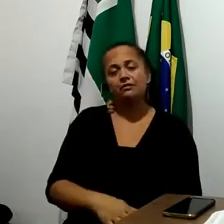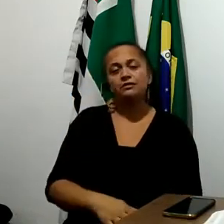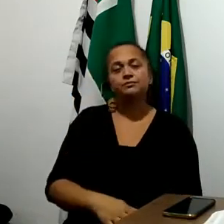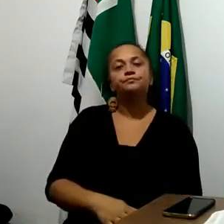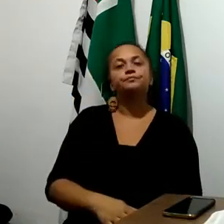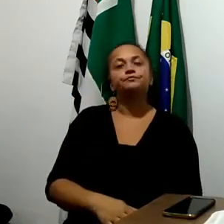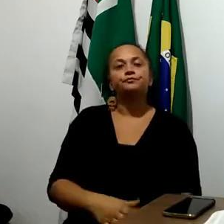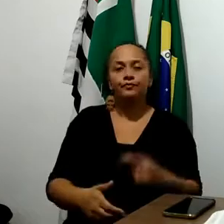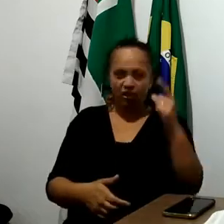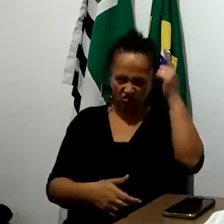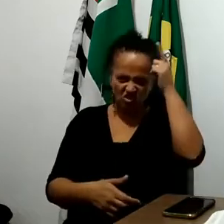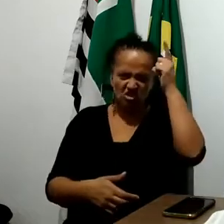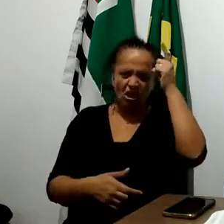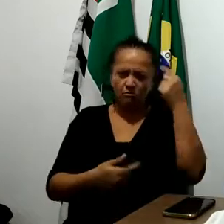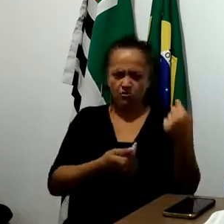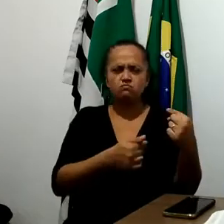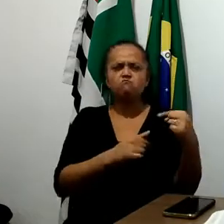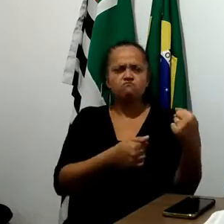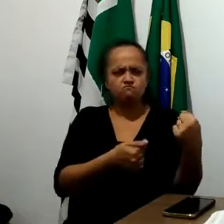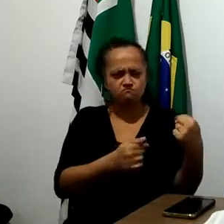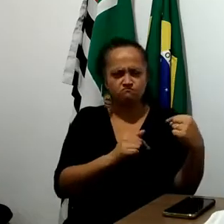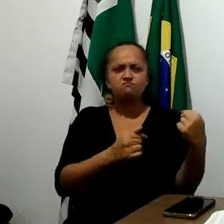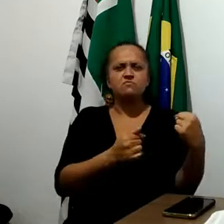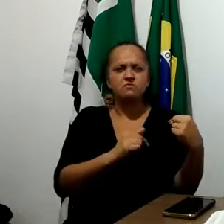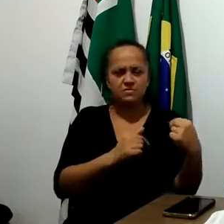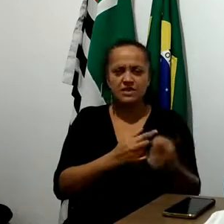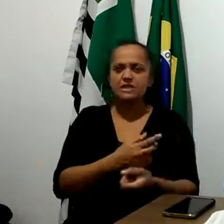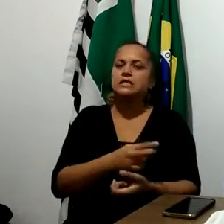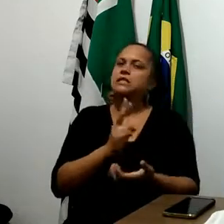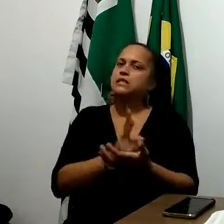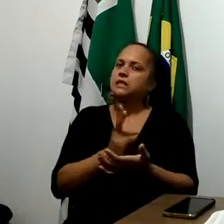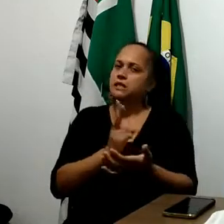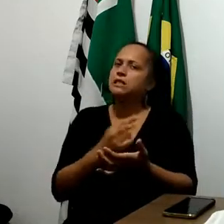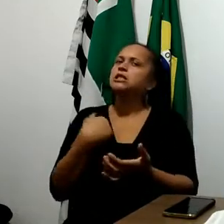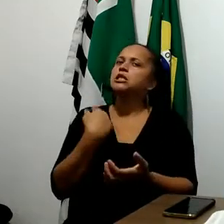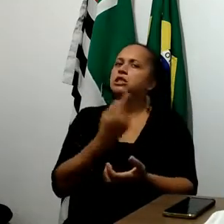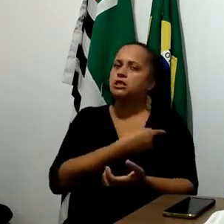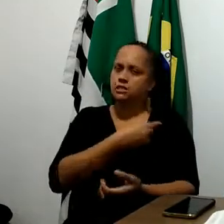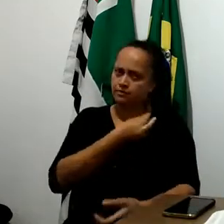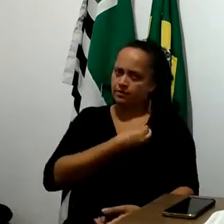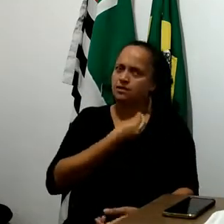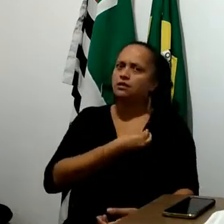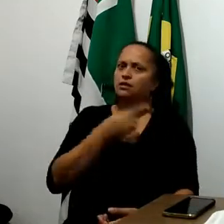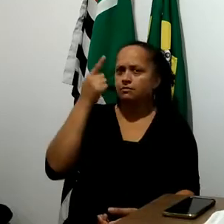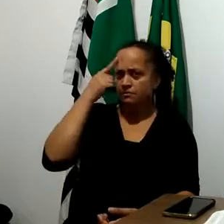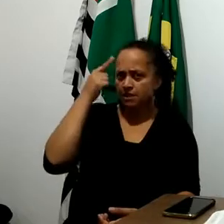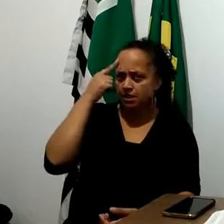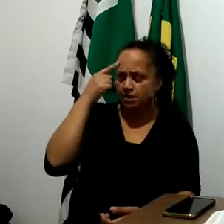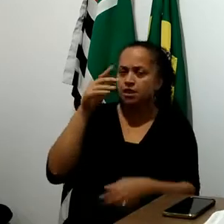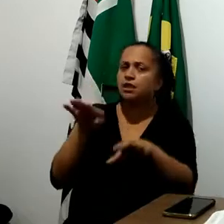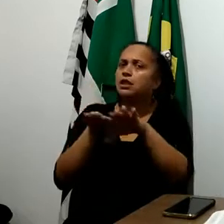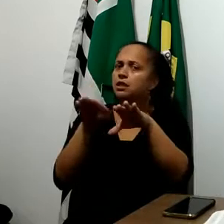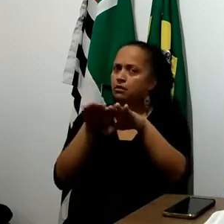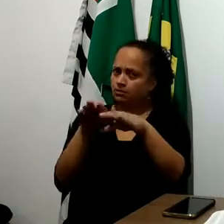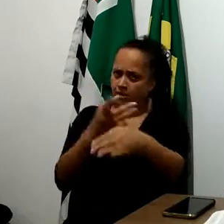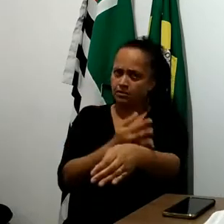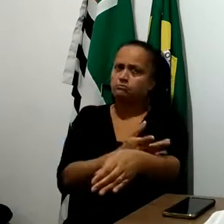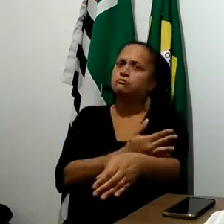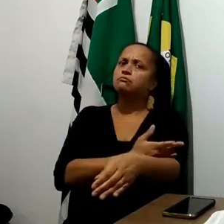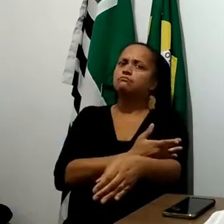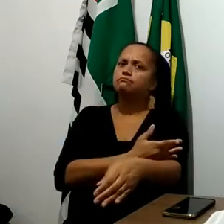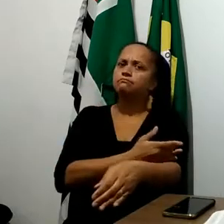o diabo ele procura essas duas áreas da nossa vida. O nosso pensamento e as nossas emoções são as áreas que ele